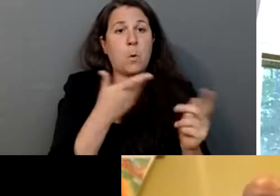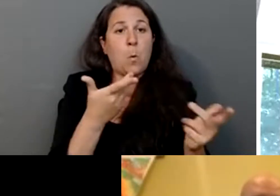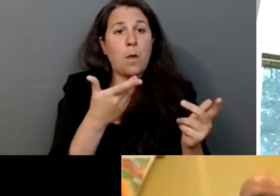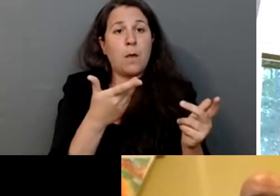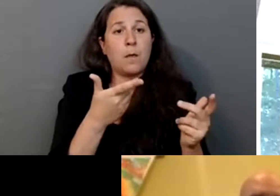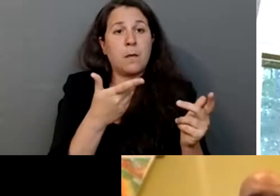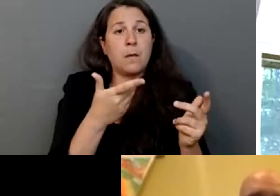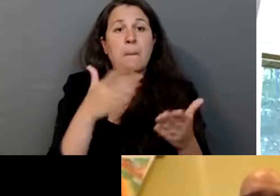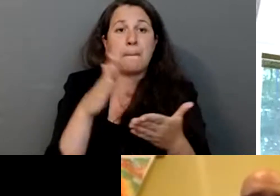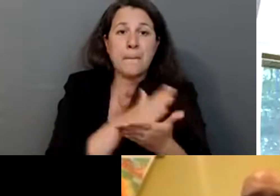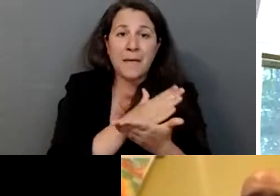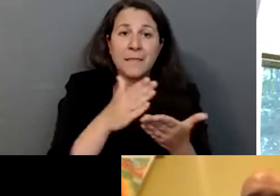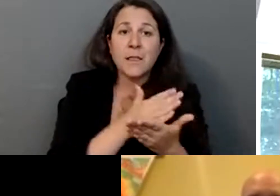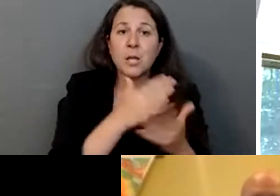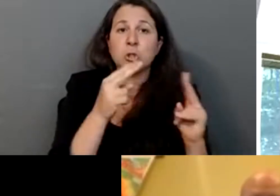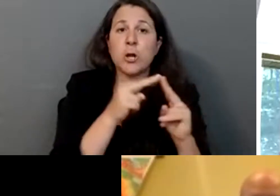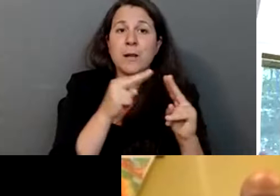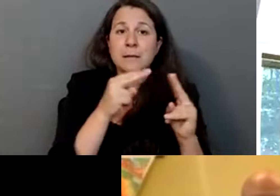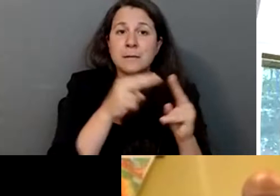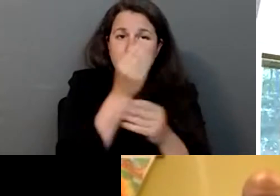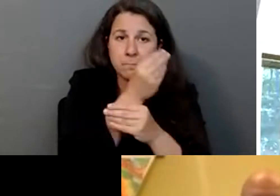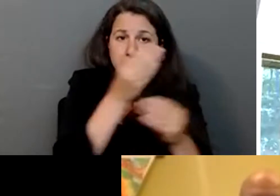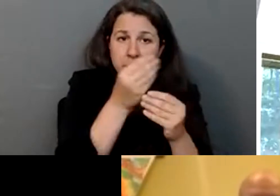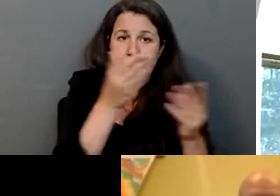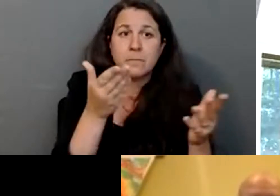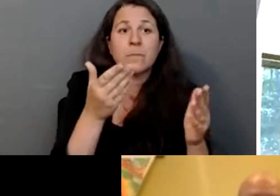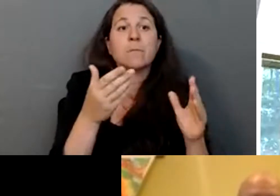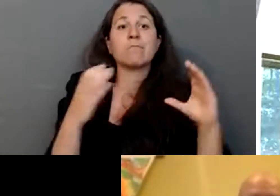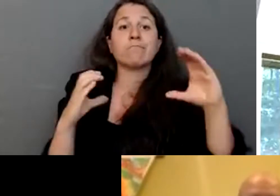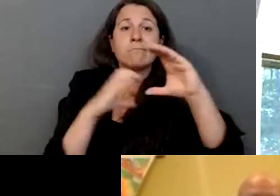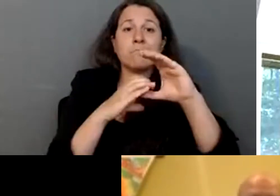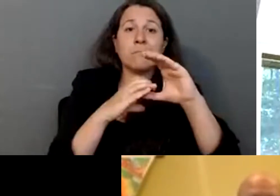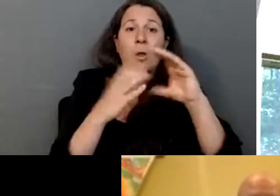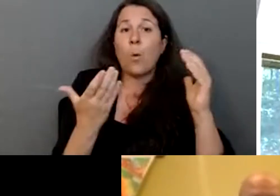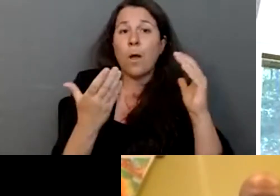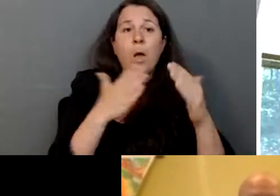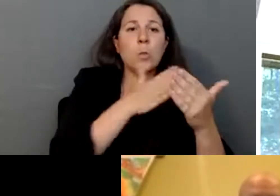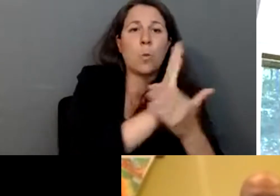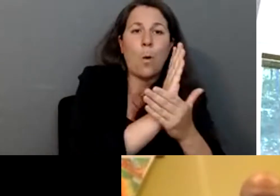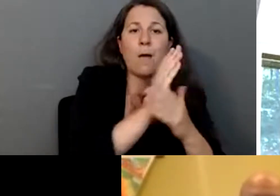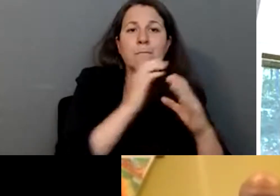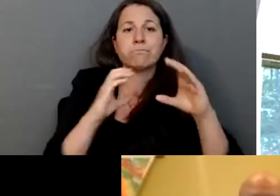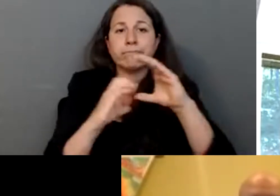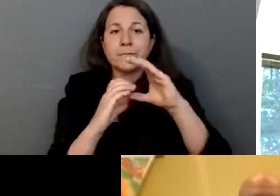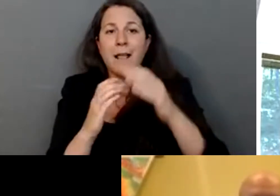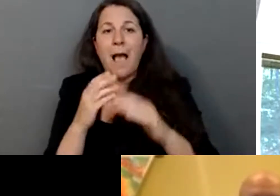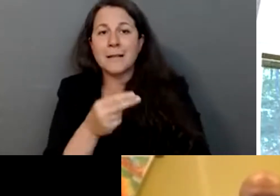et partager des connaissances aux intersections du droit, du handicap et de la justice climatique. En tant que professeur